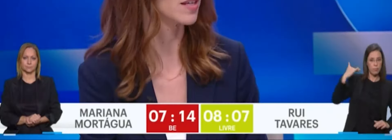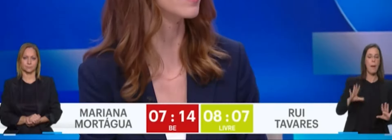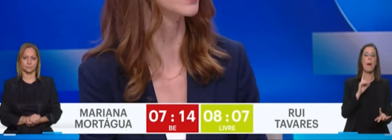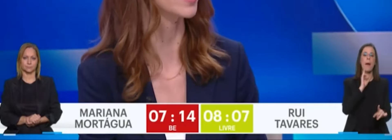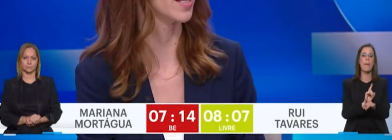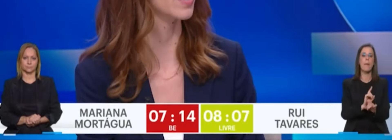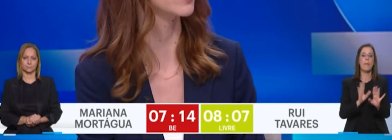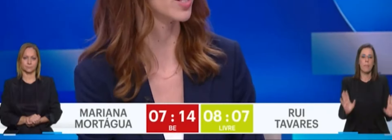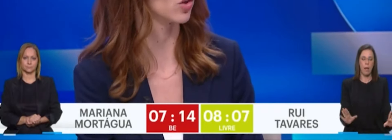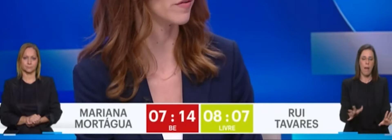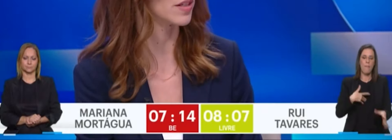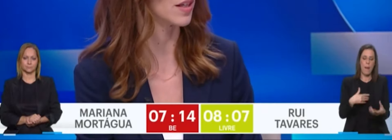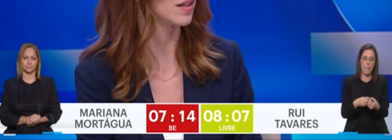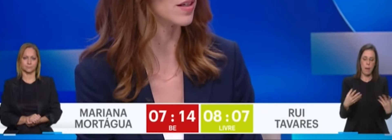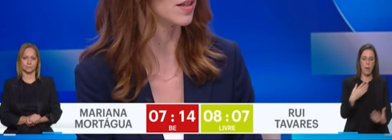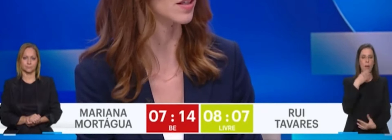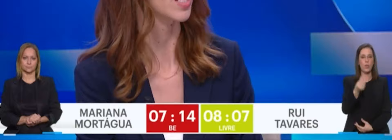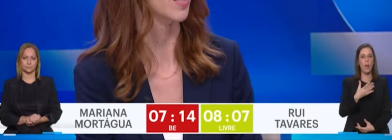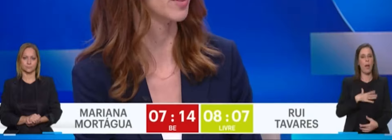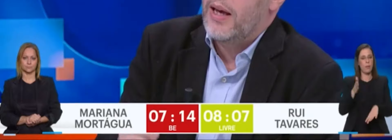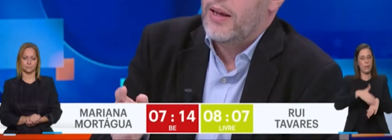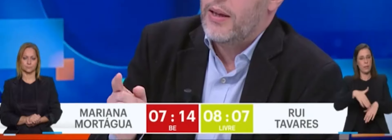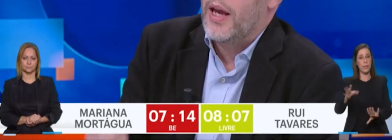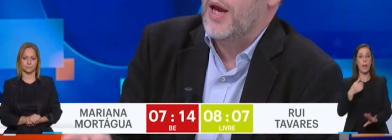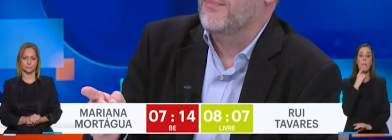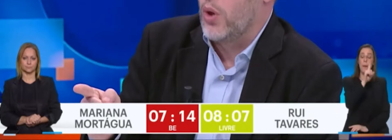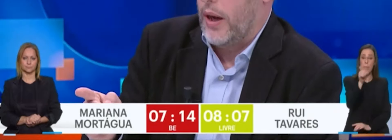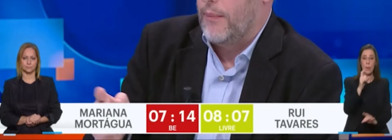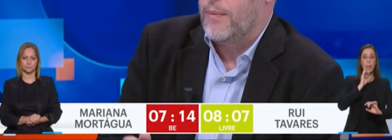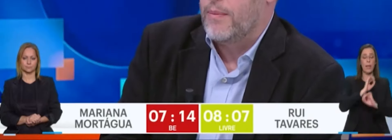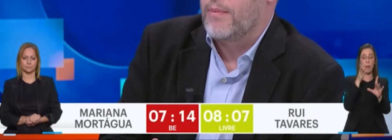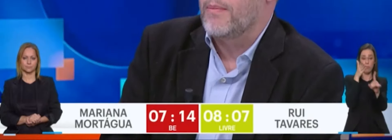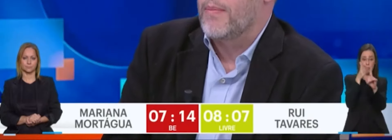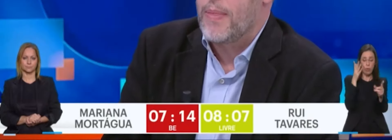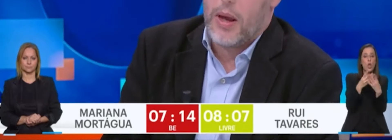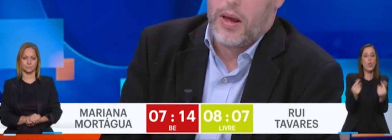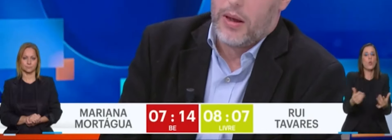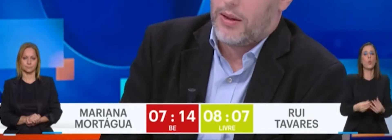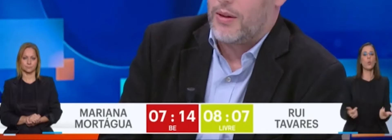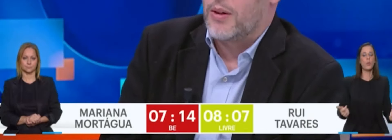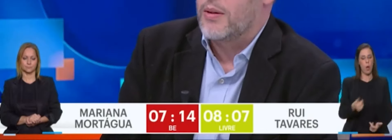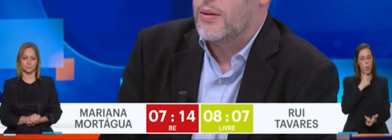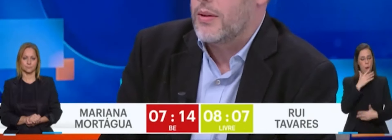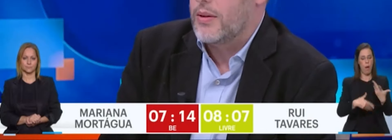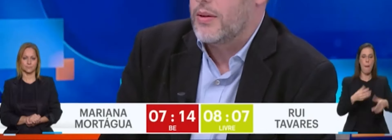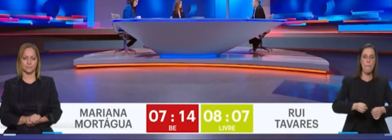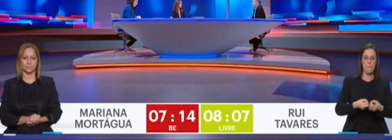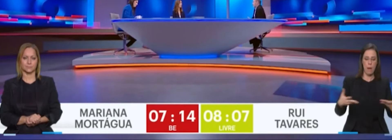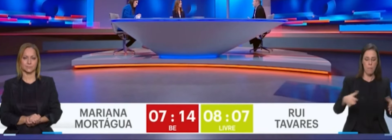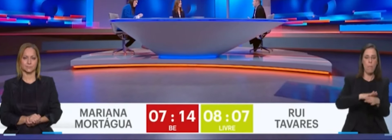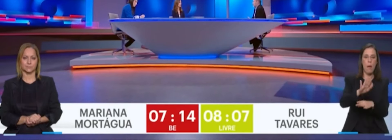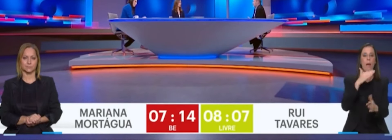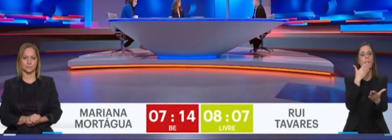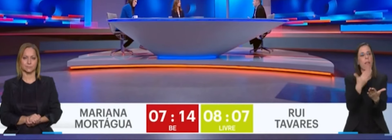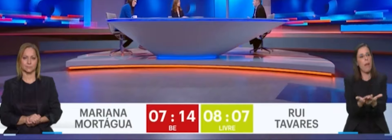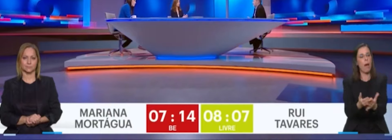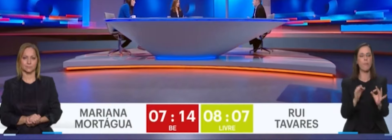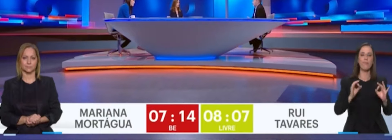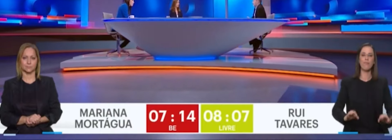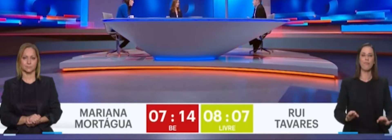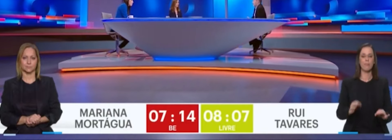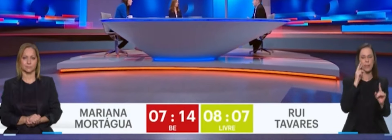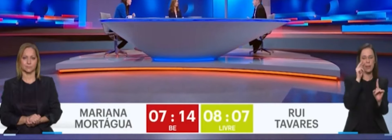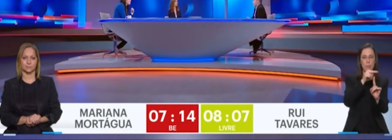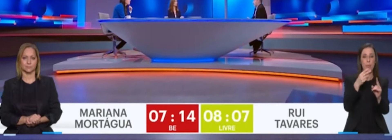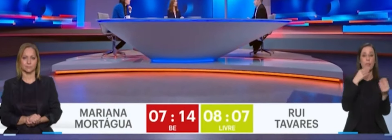a verdade é essa e há cada vez mais jovens a quererem sair a minha pergunta era muito concreta soluções para pôr o país a crescer que devolvam e que no fundo D